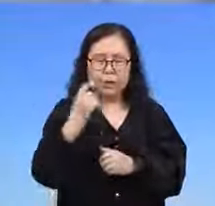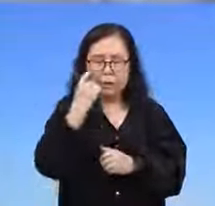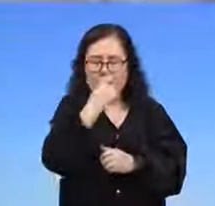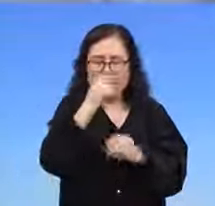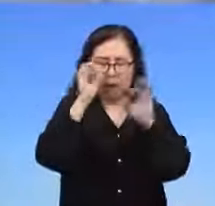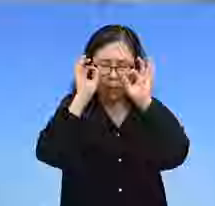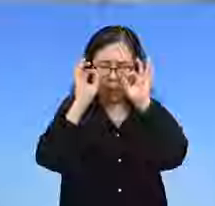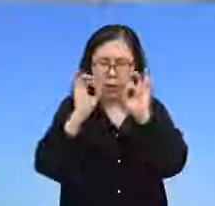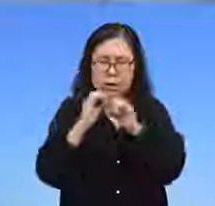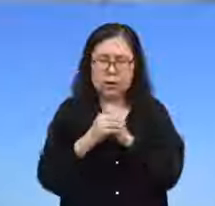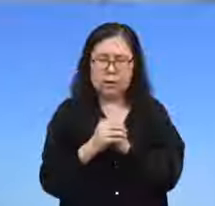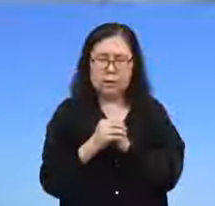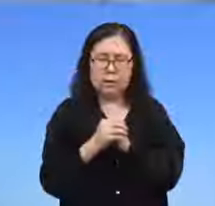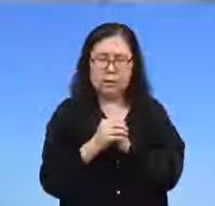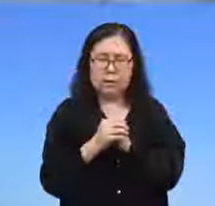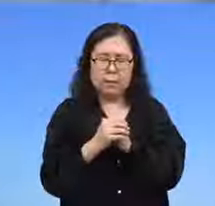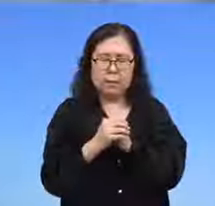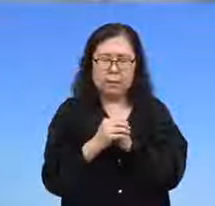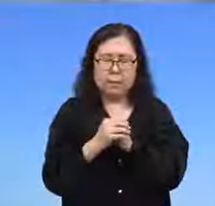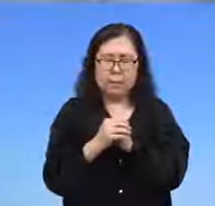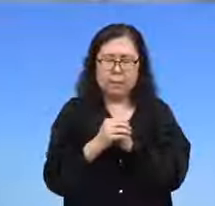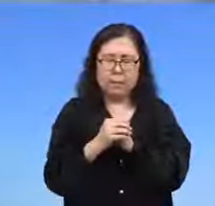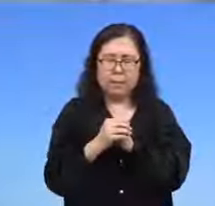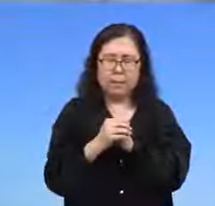눈에 보이는